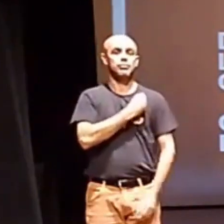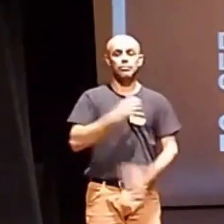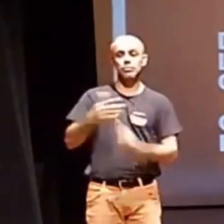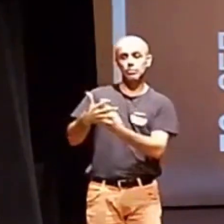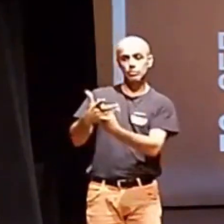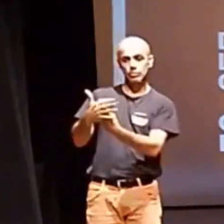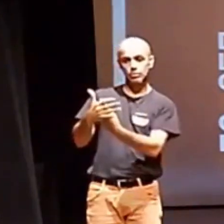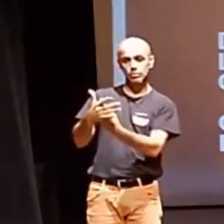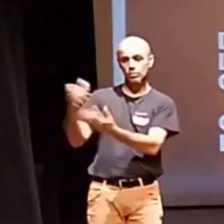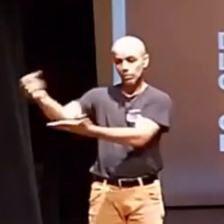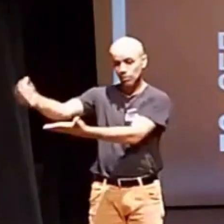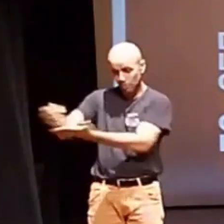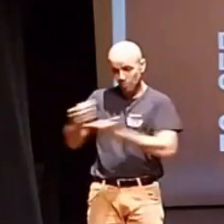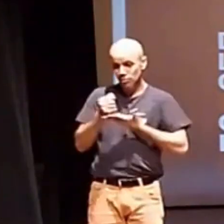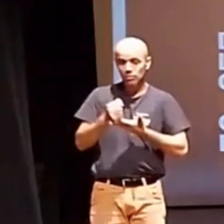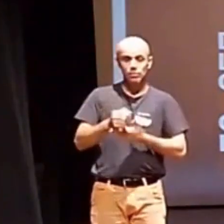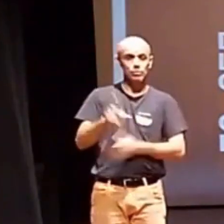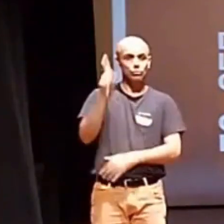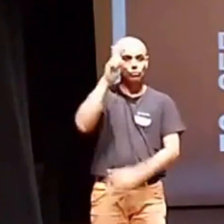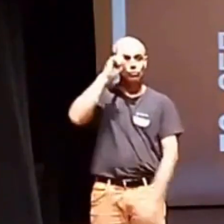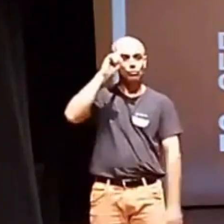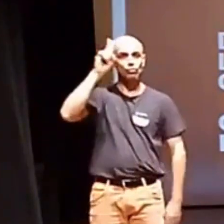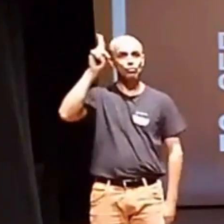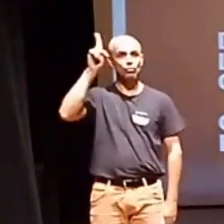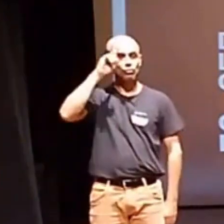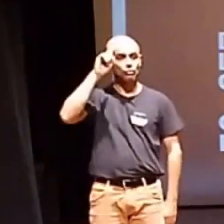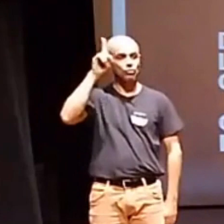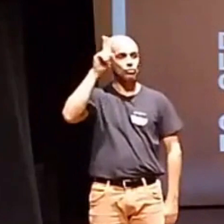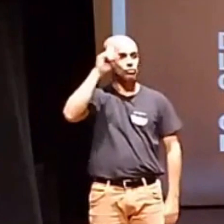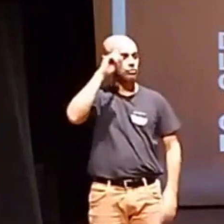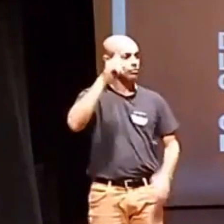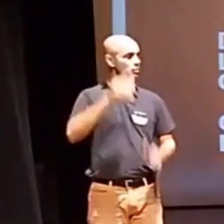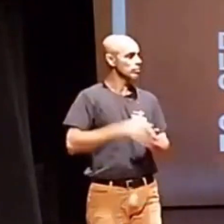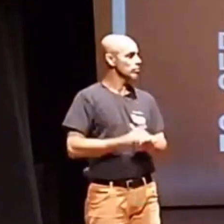paciente que é trazido para você diariamente.